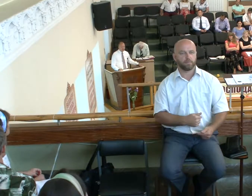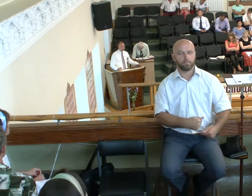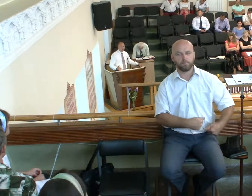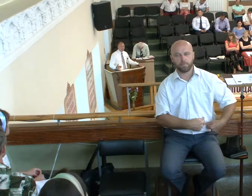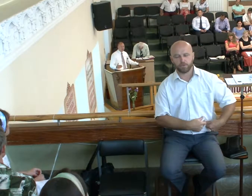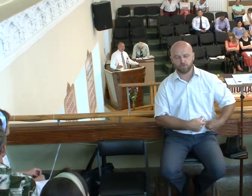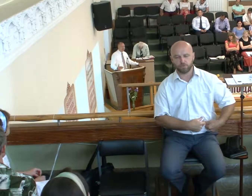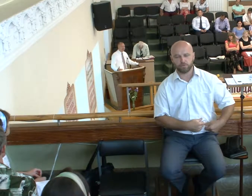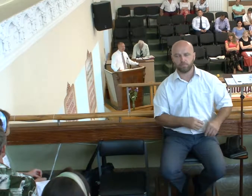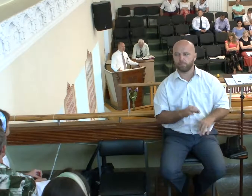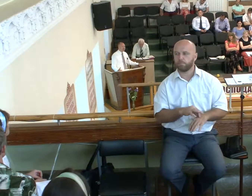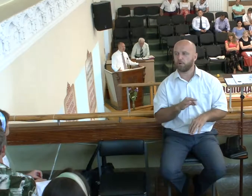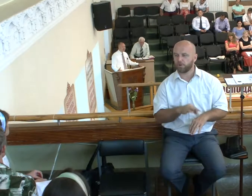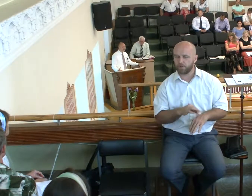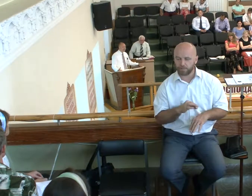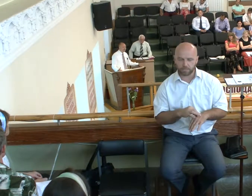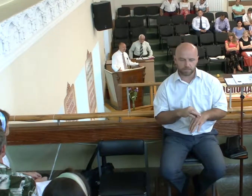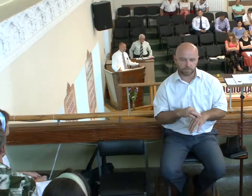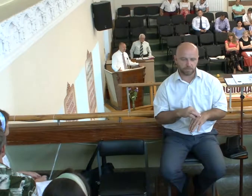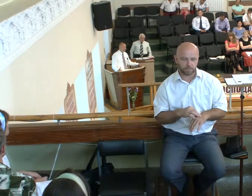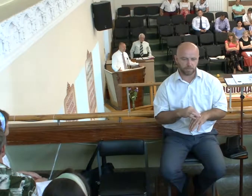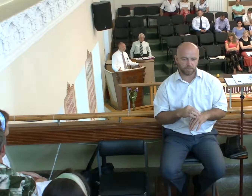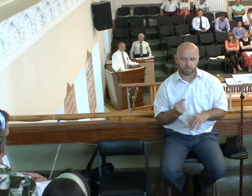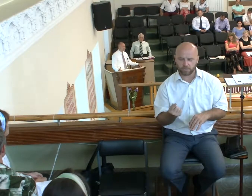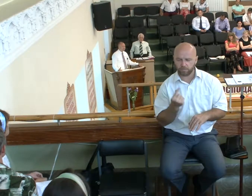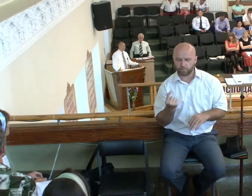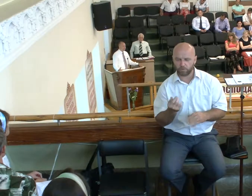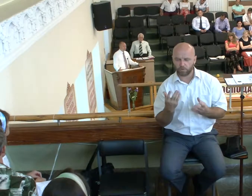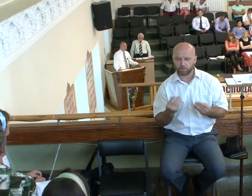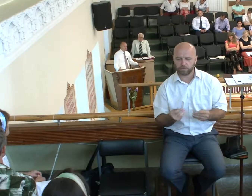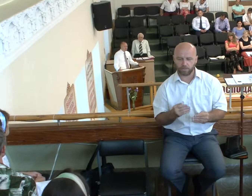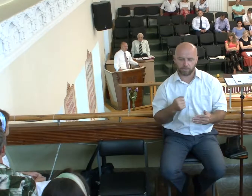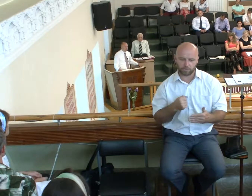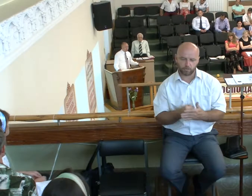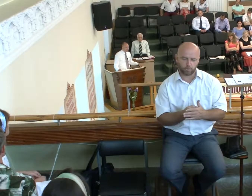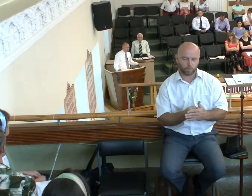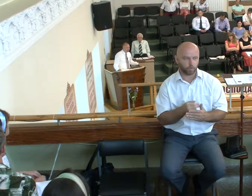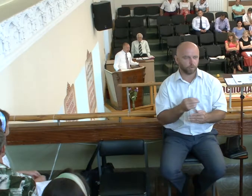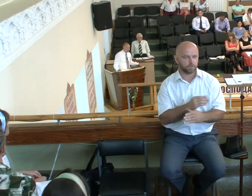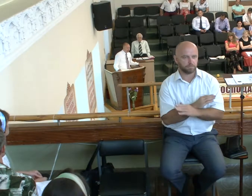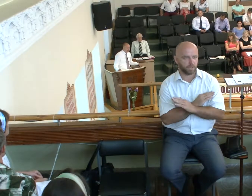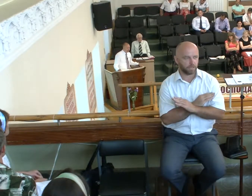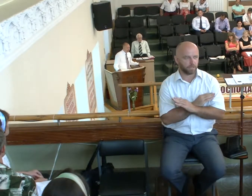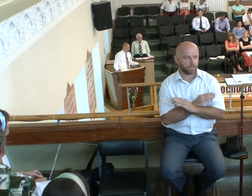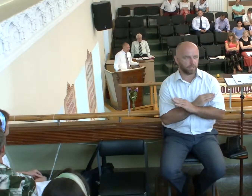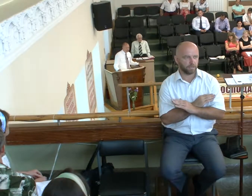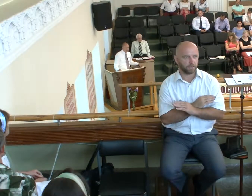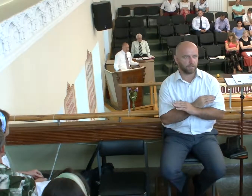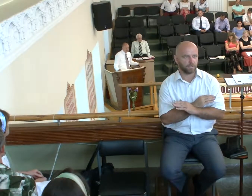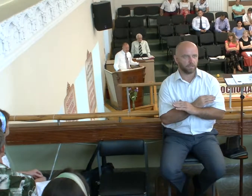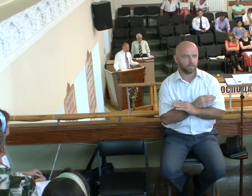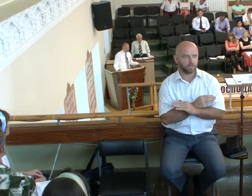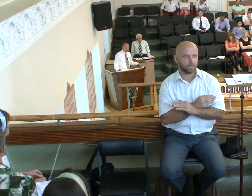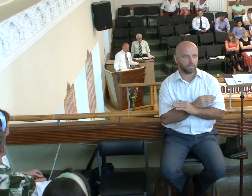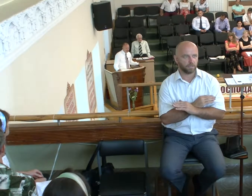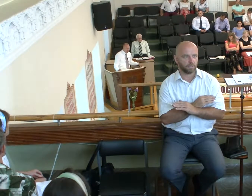койка, несколько дней до смерти. У него берут анализы и ВИЧ.